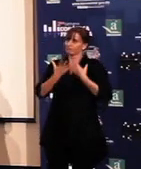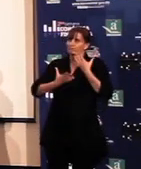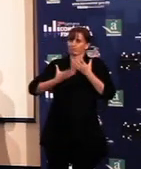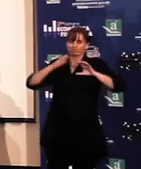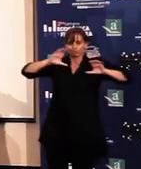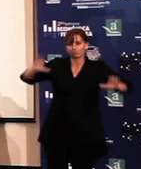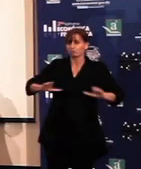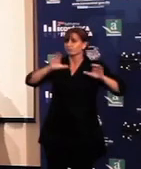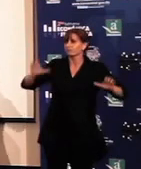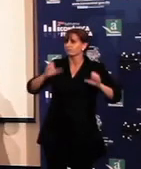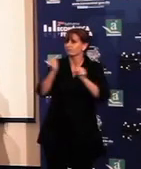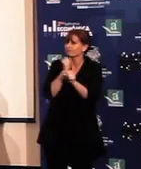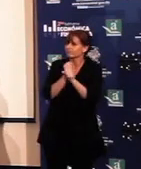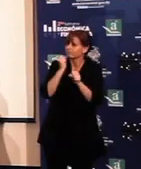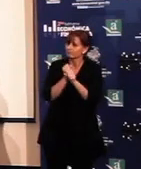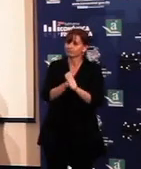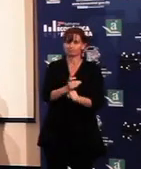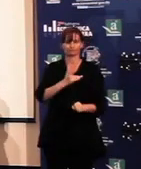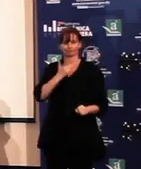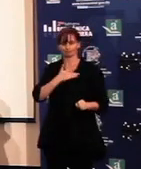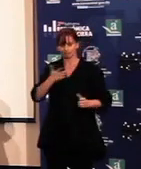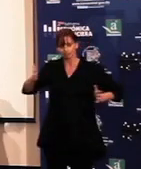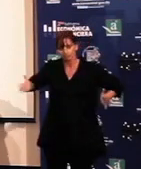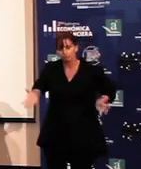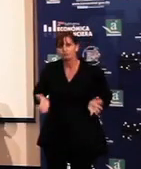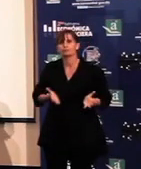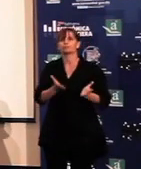sensibilidad con el empuje que nosotros